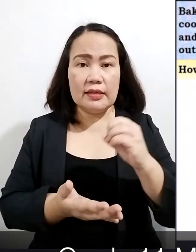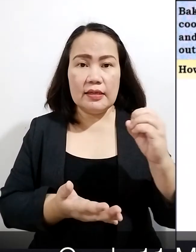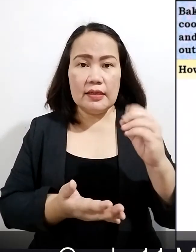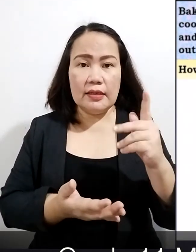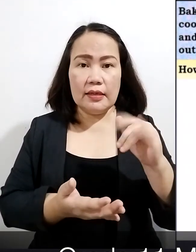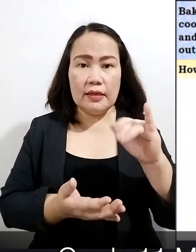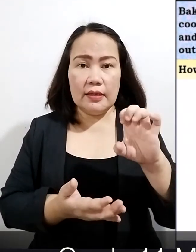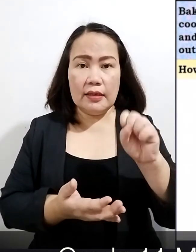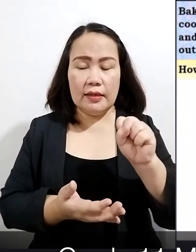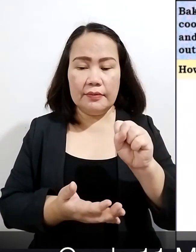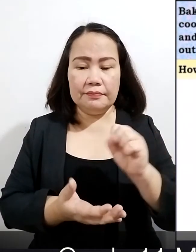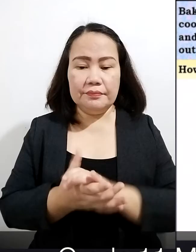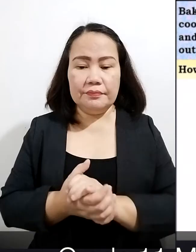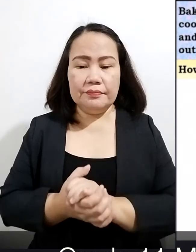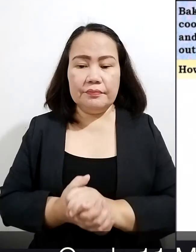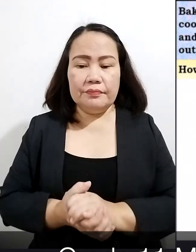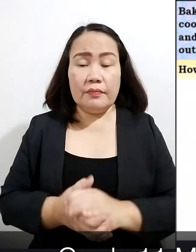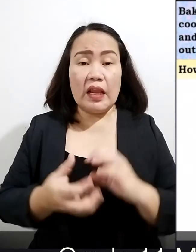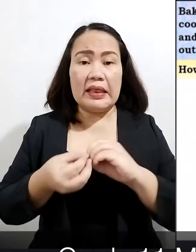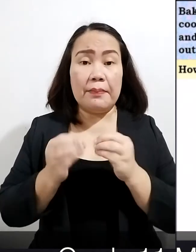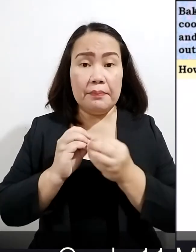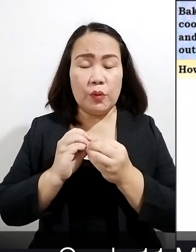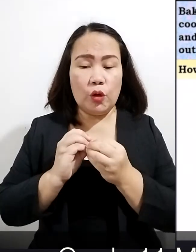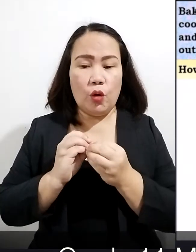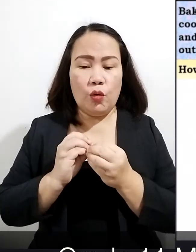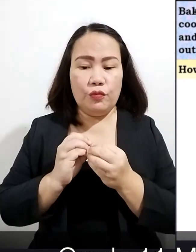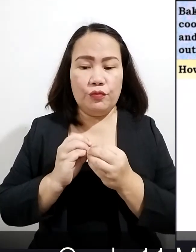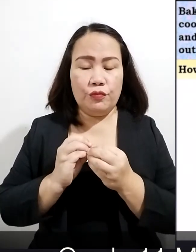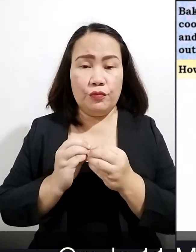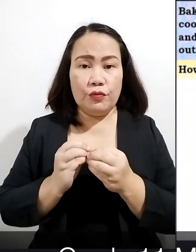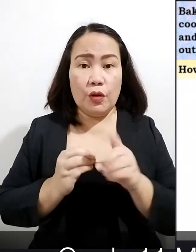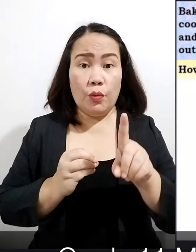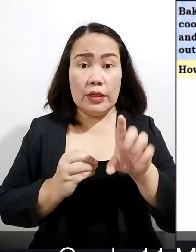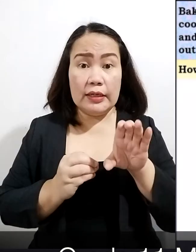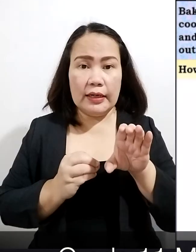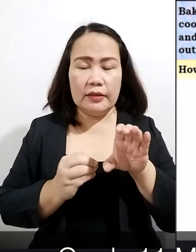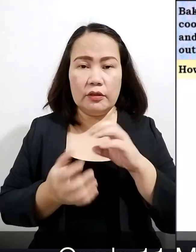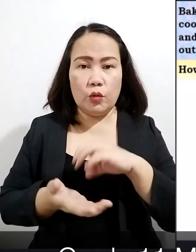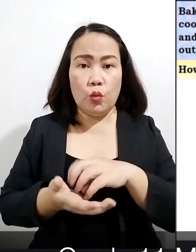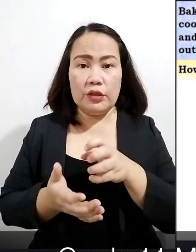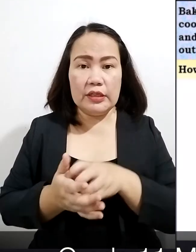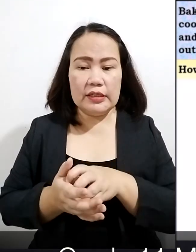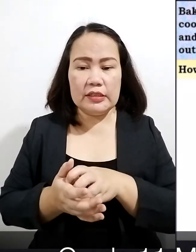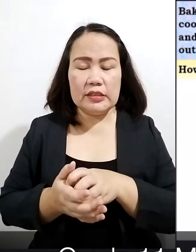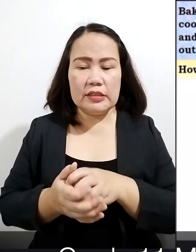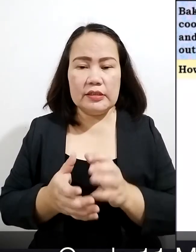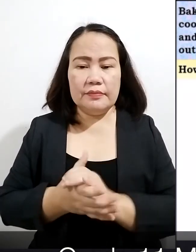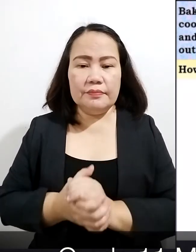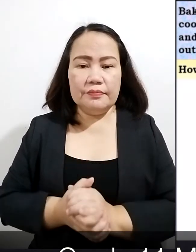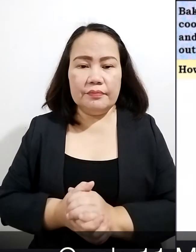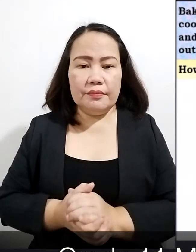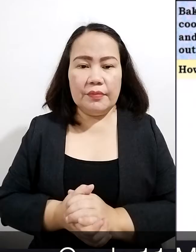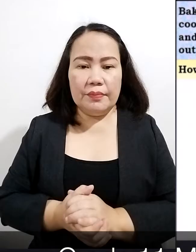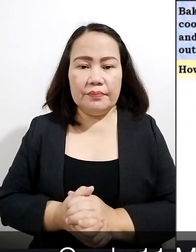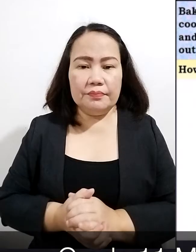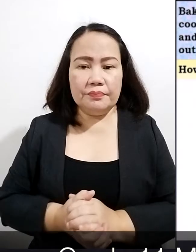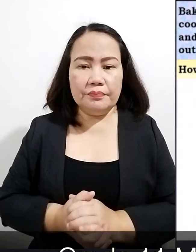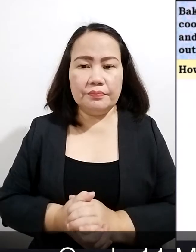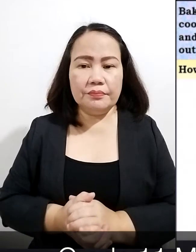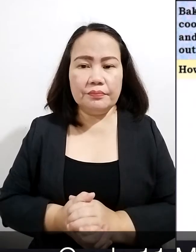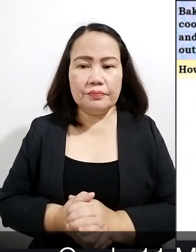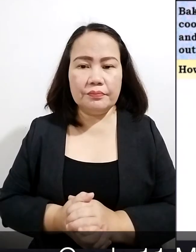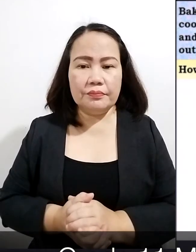equals 100 cookies. Ito yung number of cookies para mailabas mo lahat ng expenses.